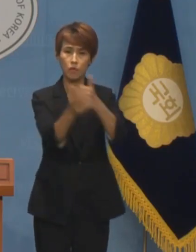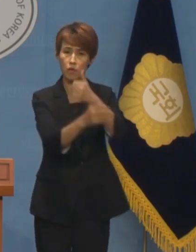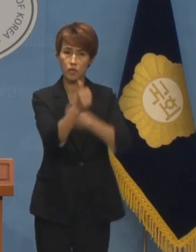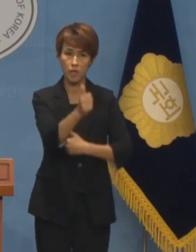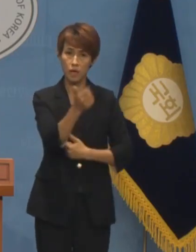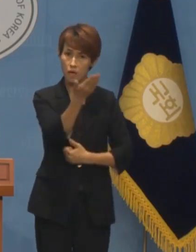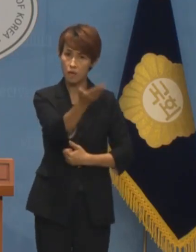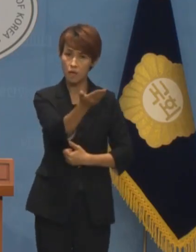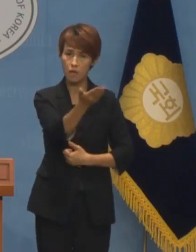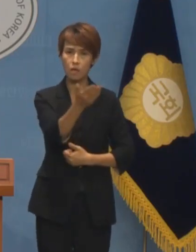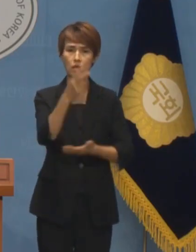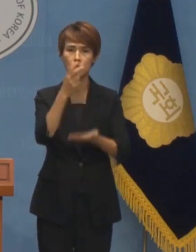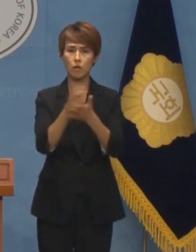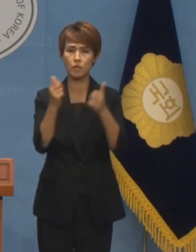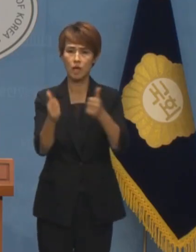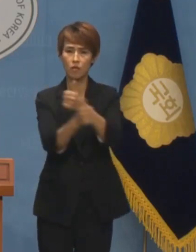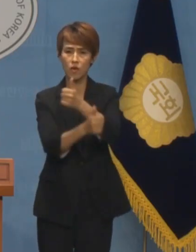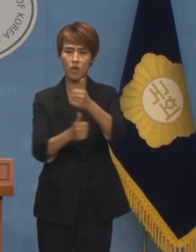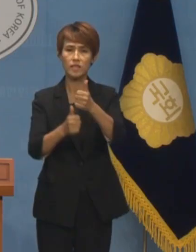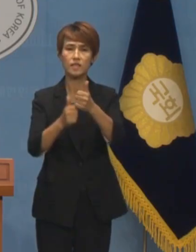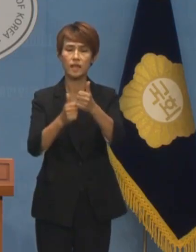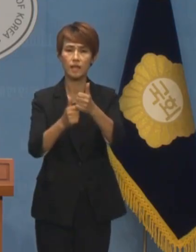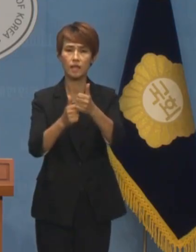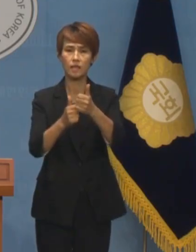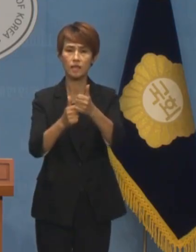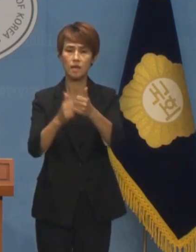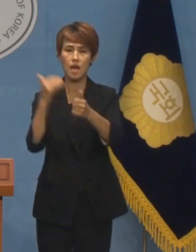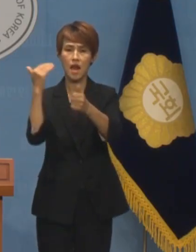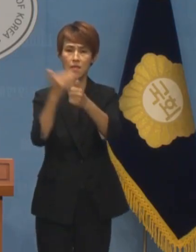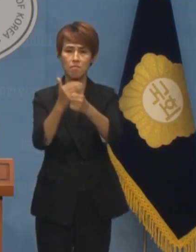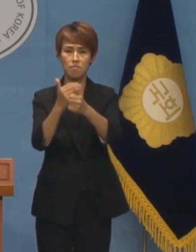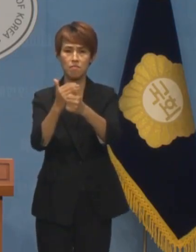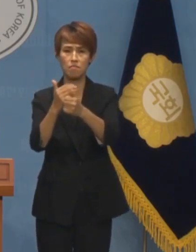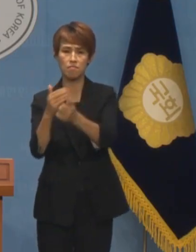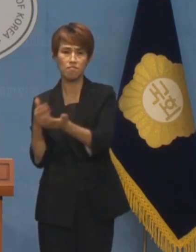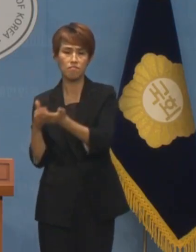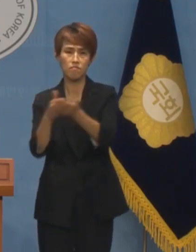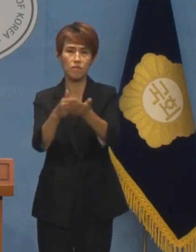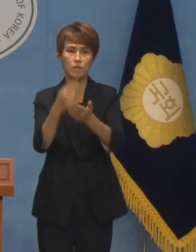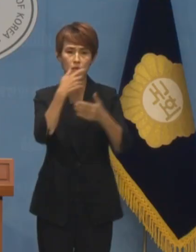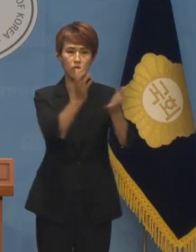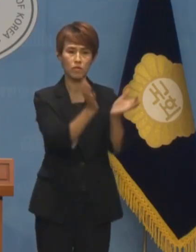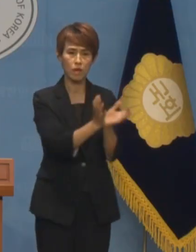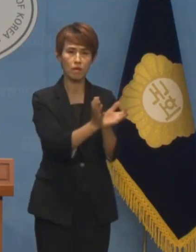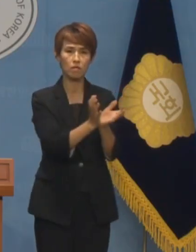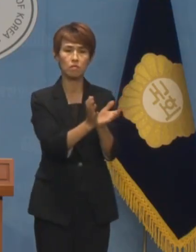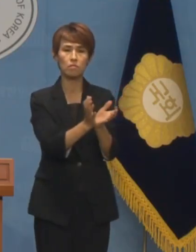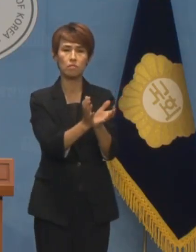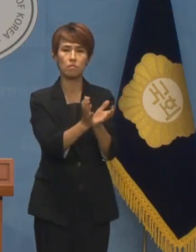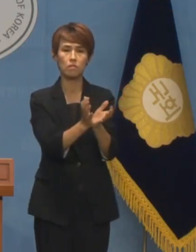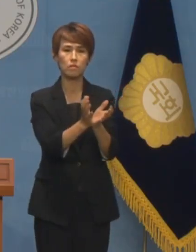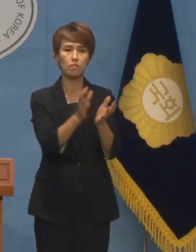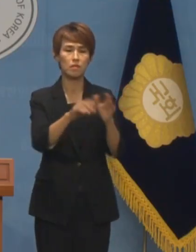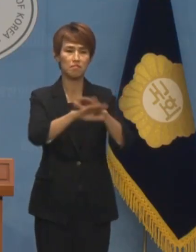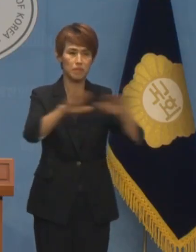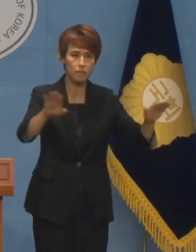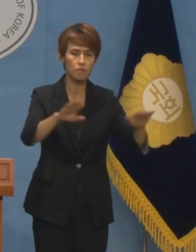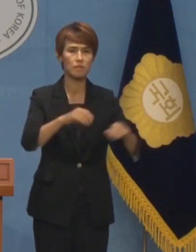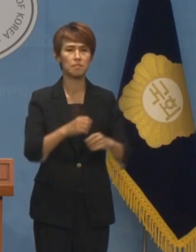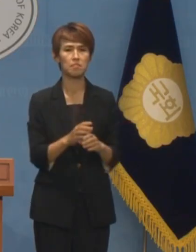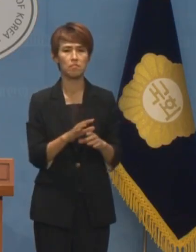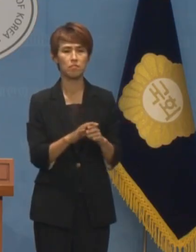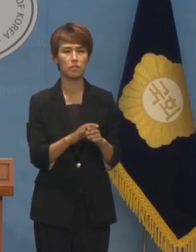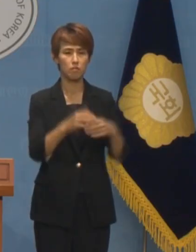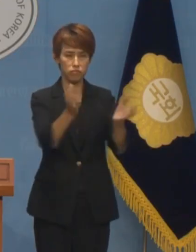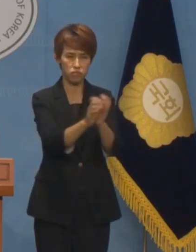정작 법사위원장 해임 청원, 민주당 정당 해산 심판 청구 청원, 국회의원 정청래